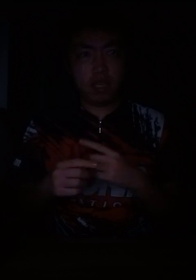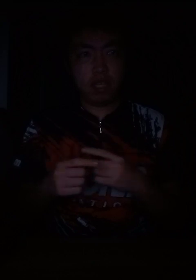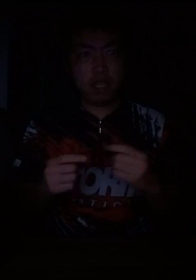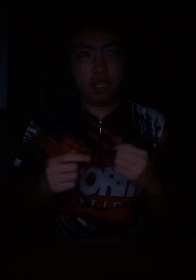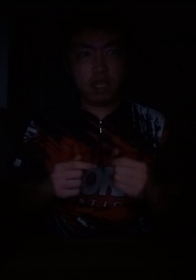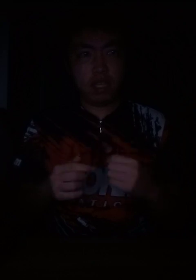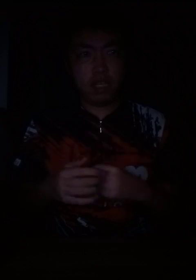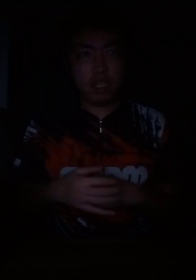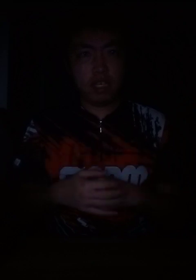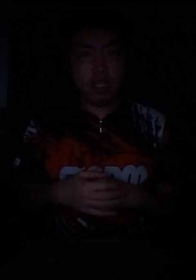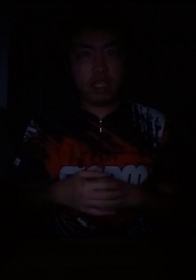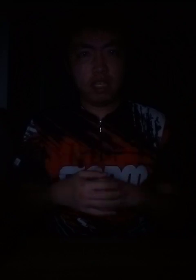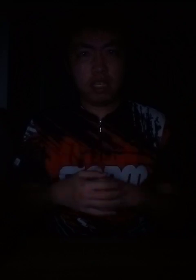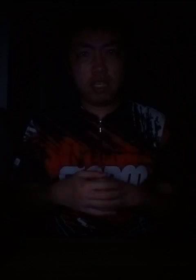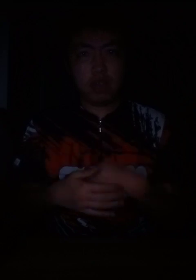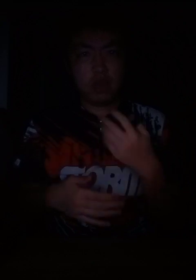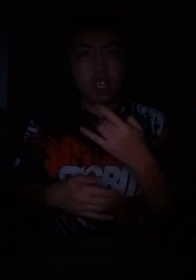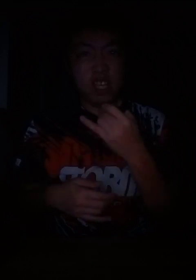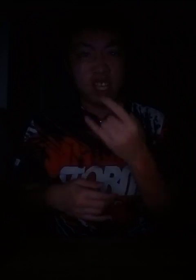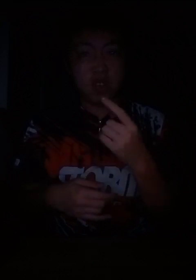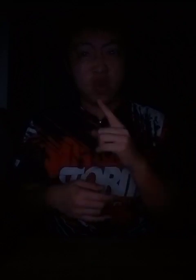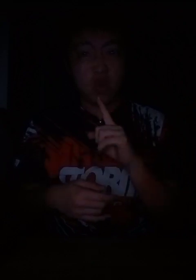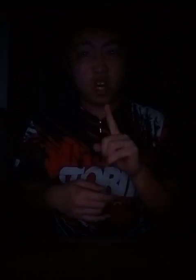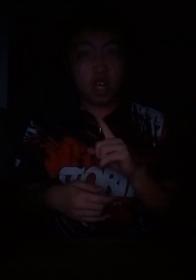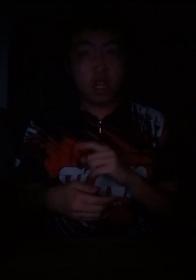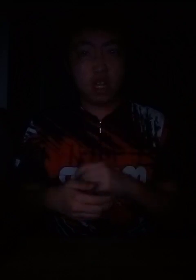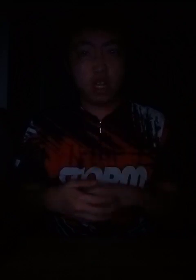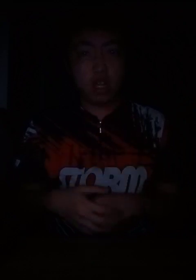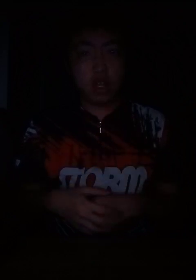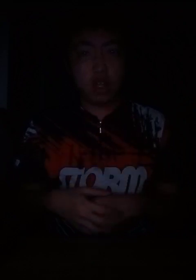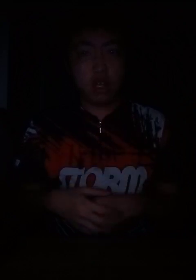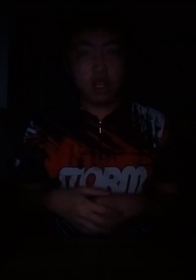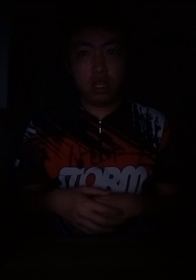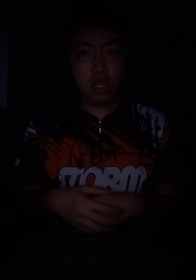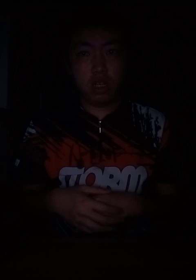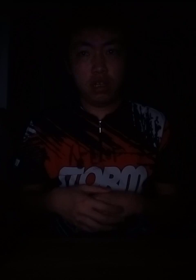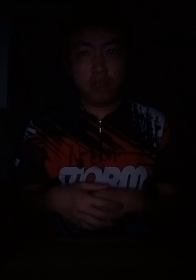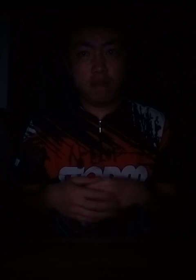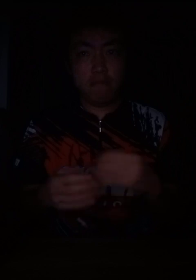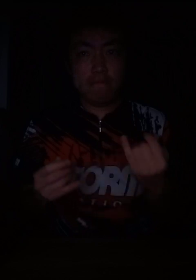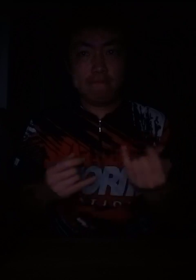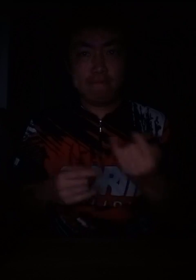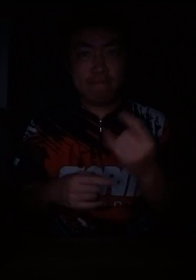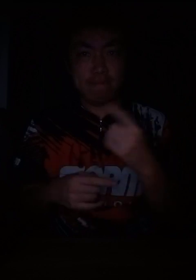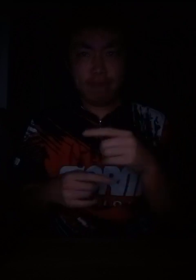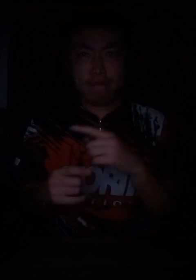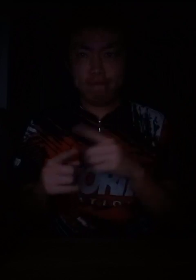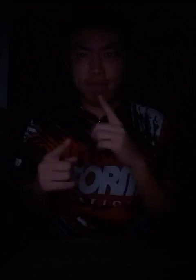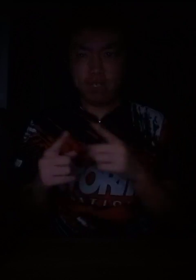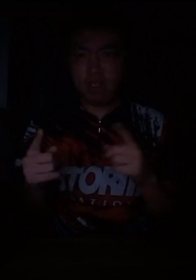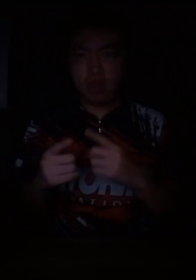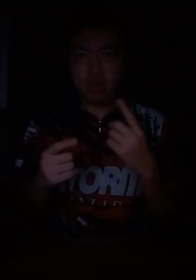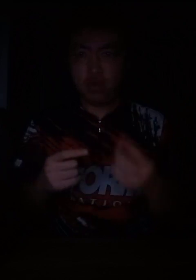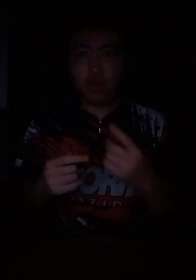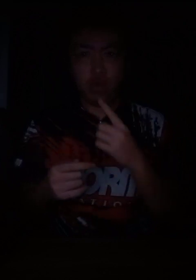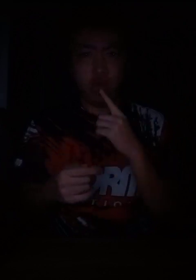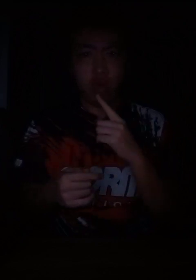가이드예요, 가이드. 기사가 거부할 수 있다는 게 조례예요. 대학원 다니시면 기사님을 무식하다고 무시해도 되는 거예요? 저는